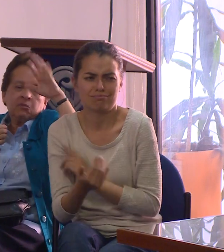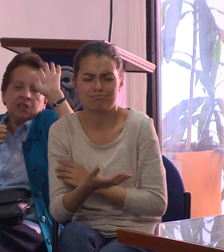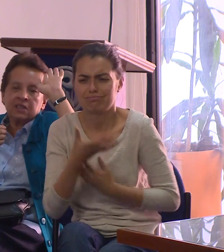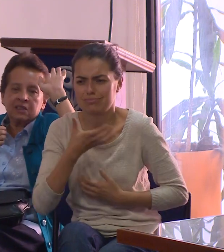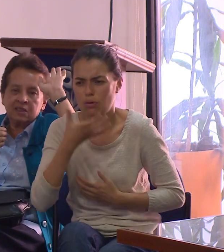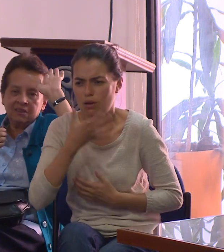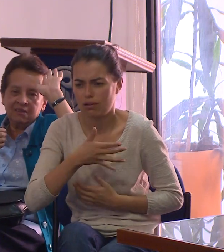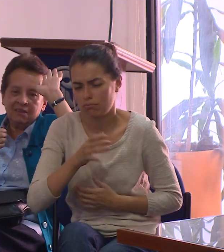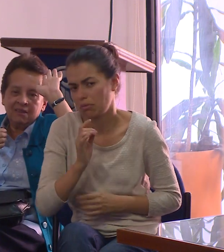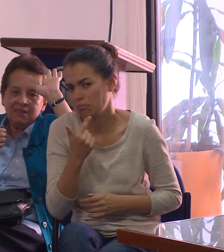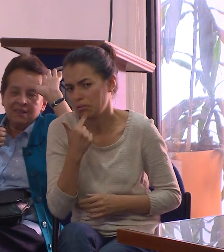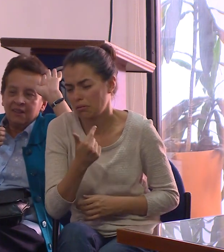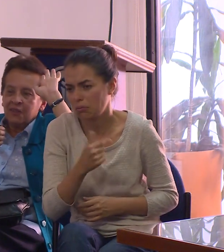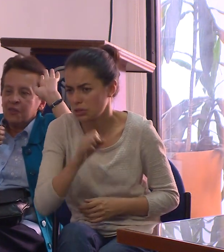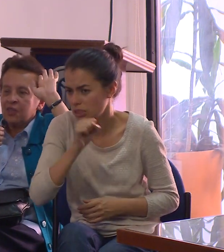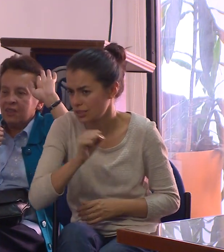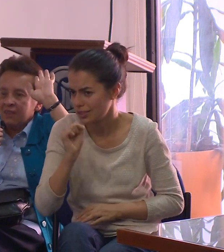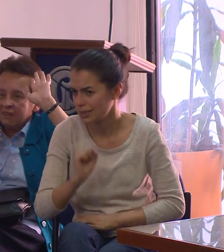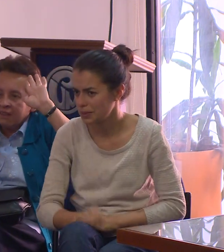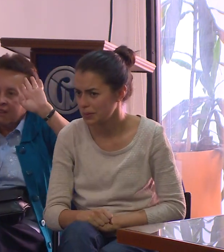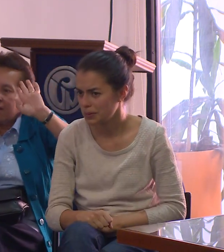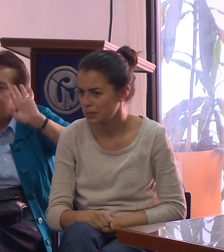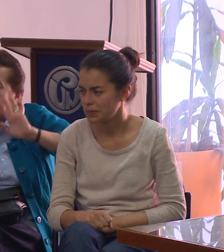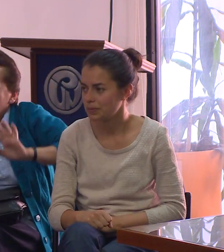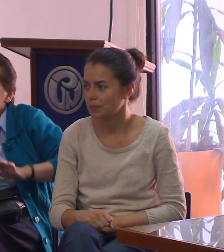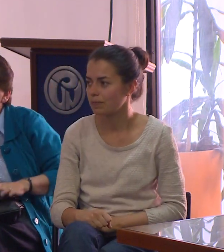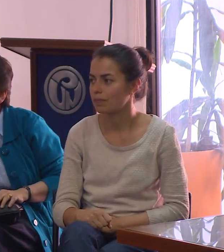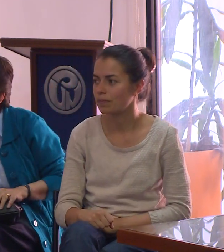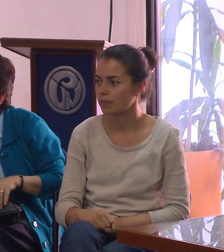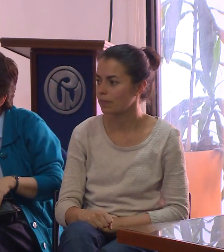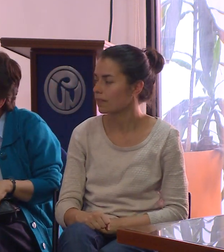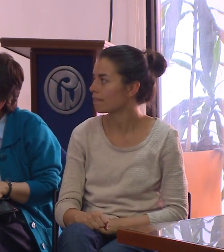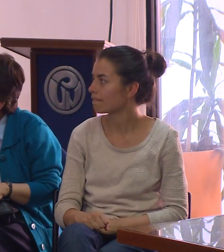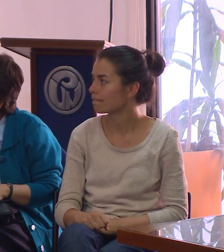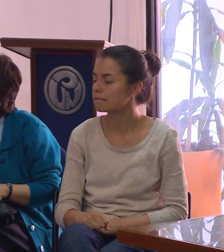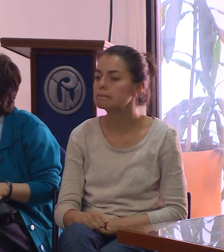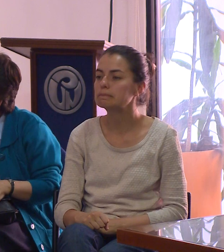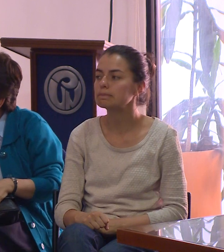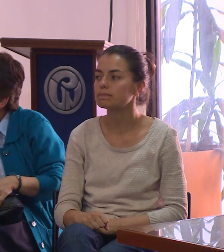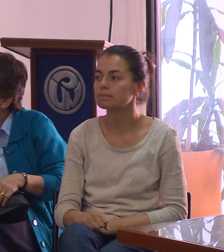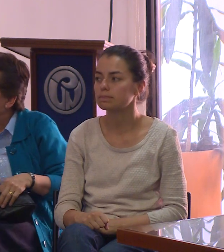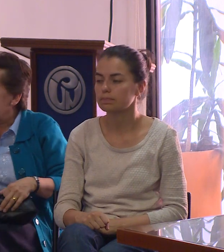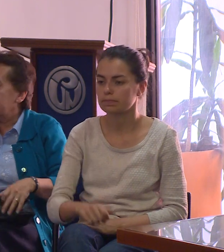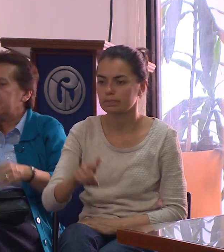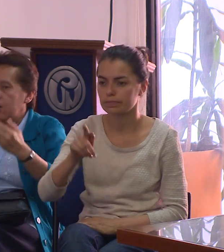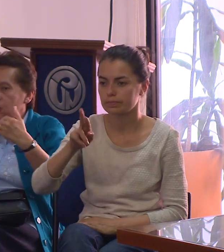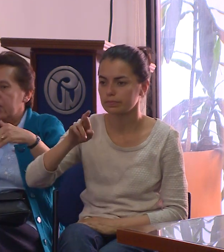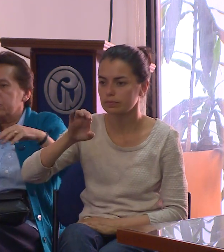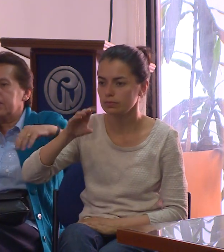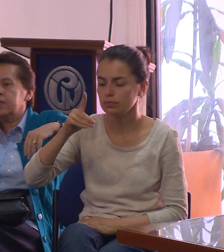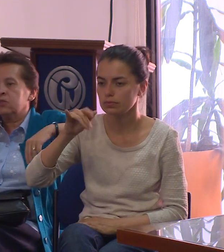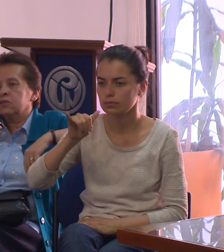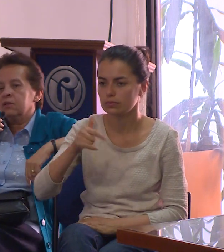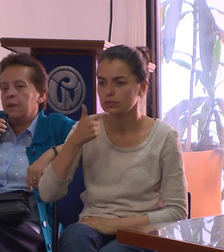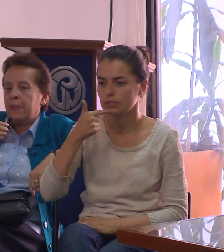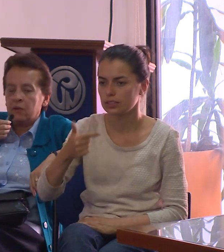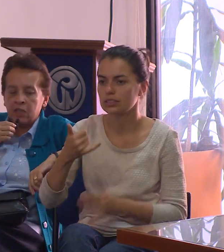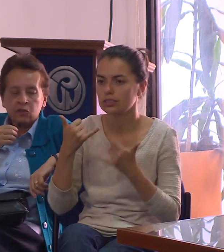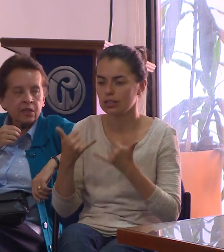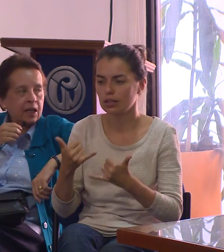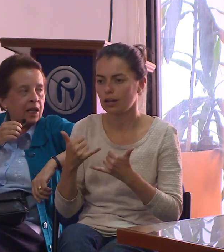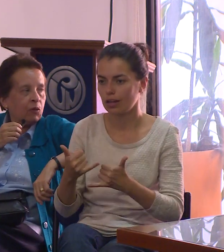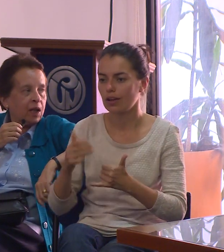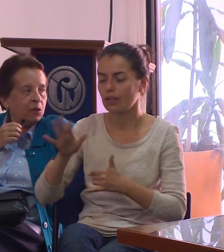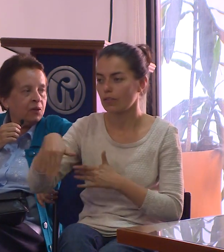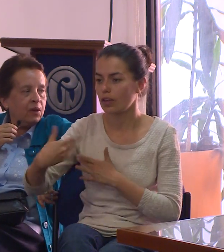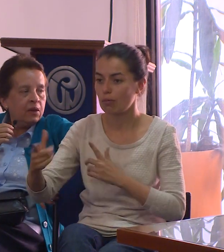raro, digámosles que sí. ¿Sí? Entonces Freddy dice desde ahora, después de que estos